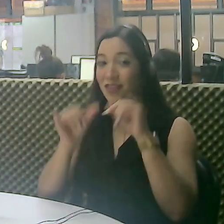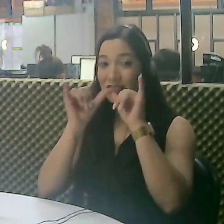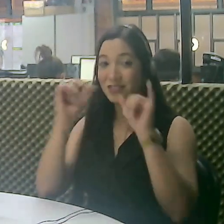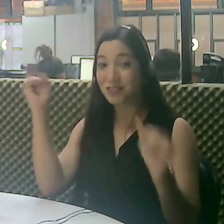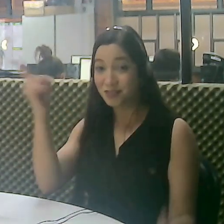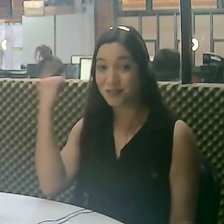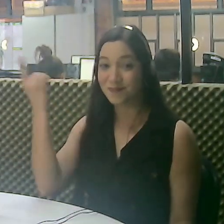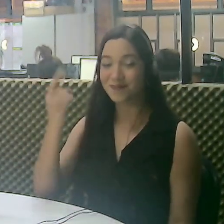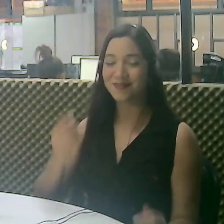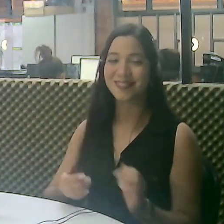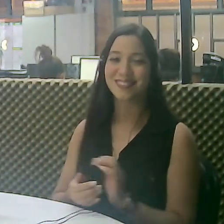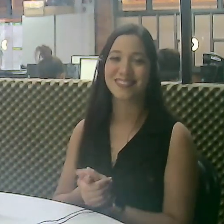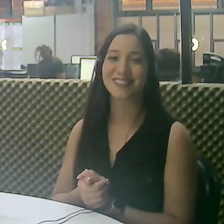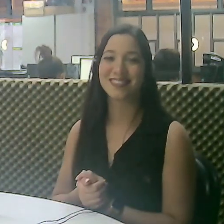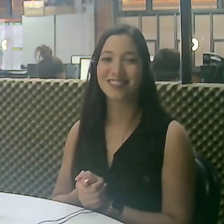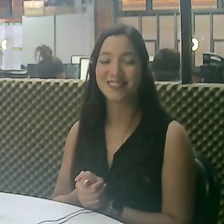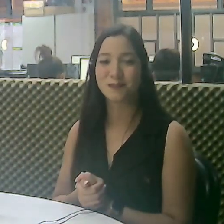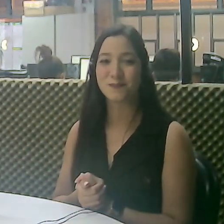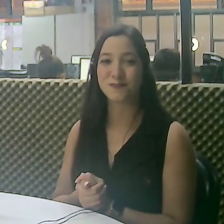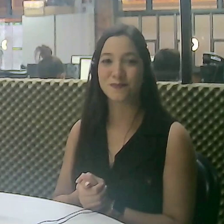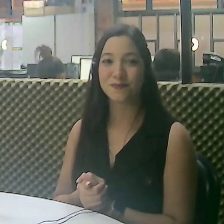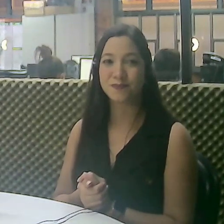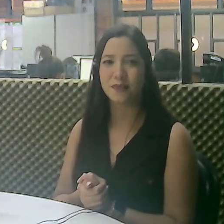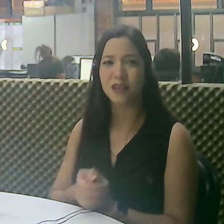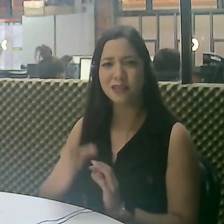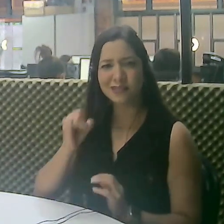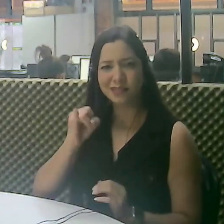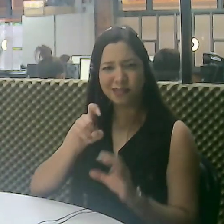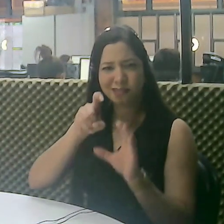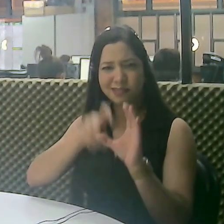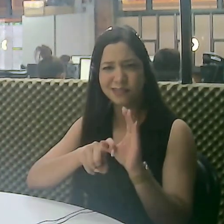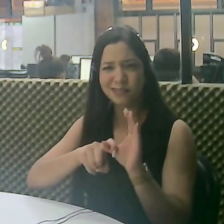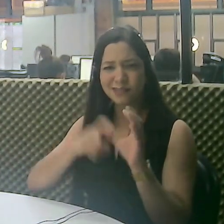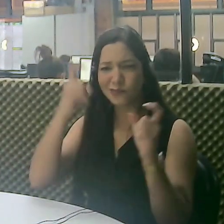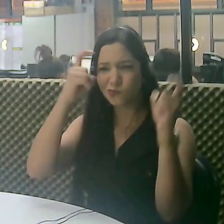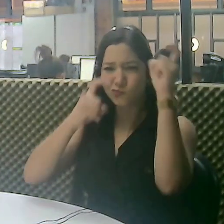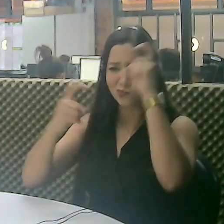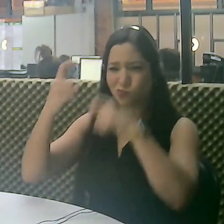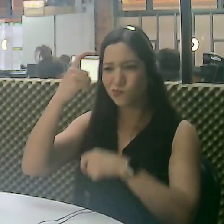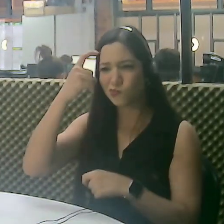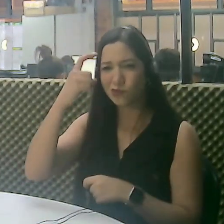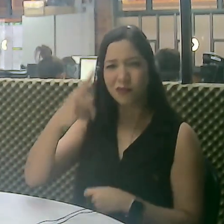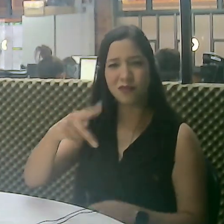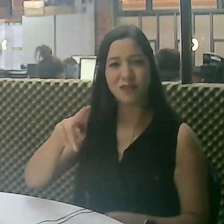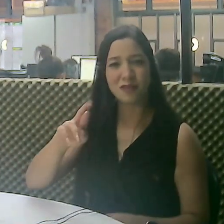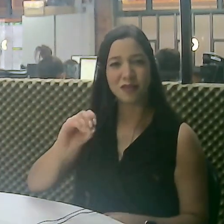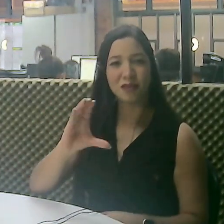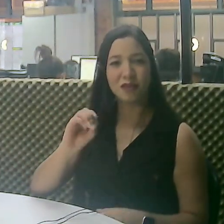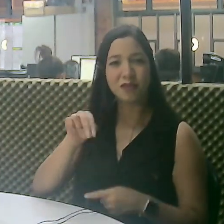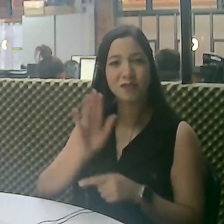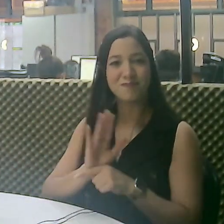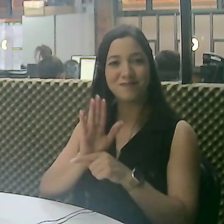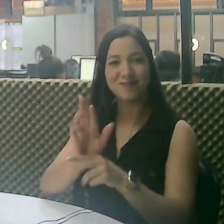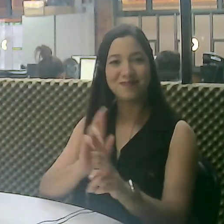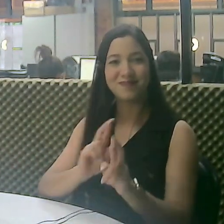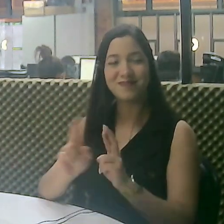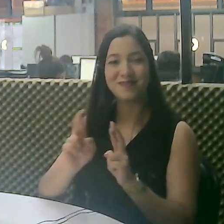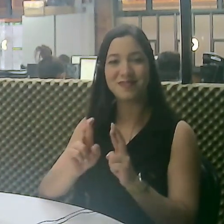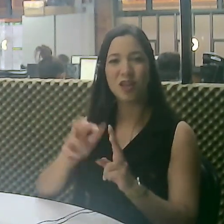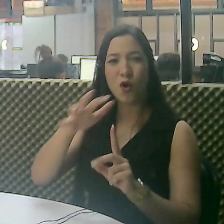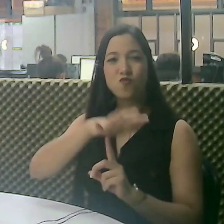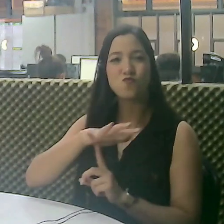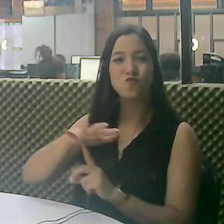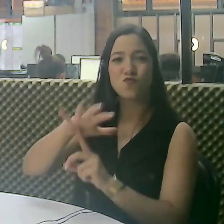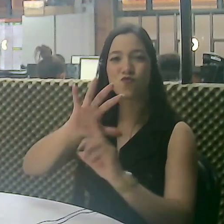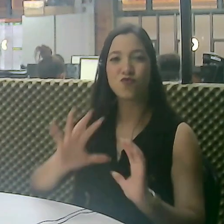o Giro de Notícias. Se as dívidas andam tirando seu sono, o Procon vai te ajudar a resolver. Vem aí o mutirão